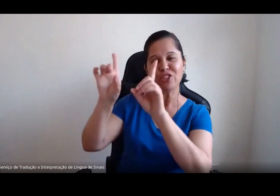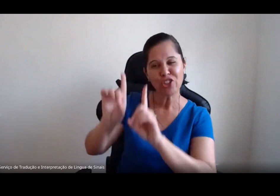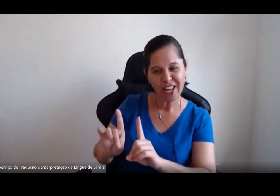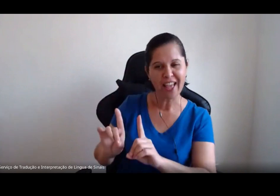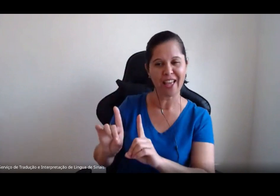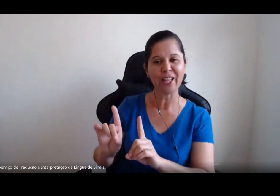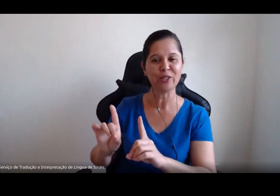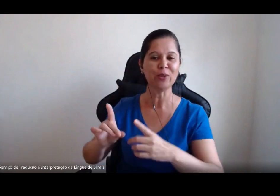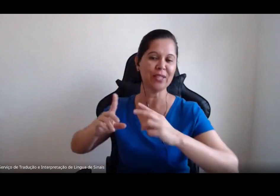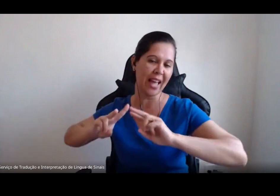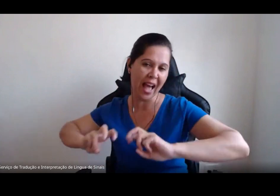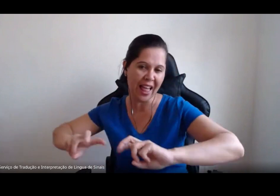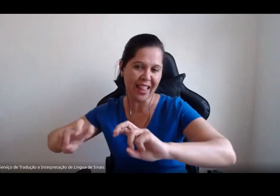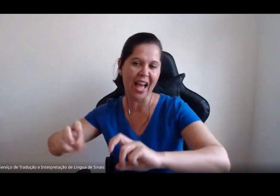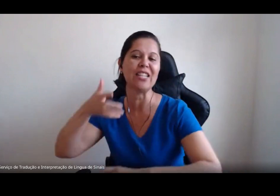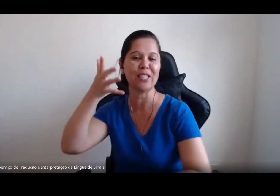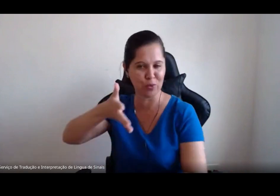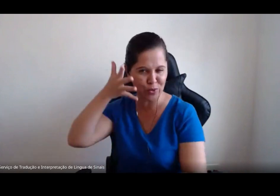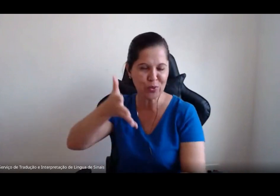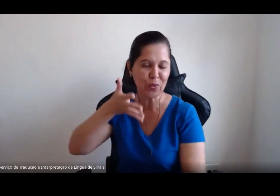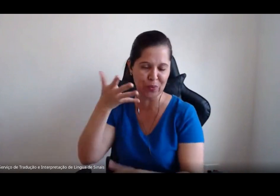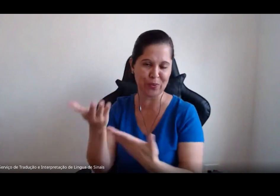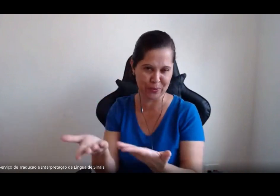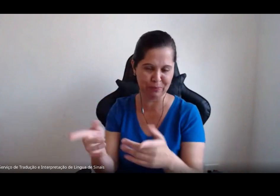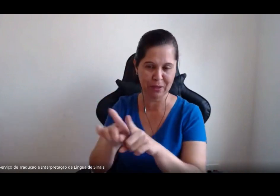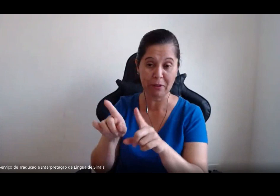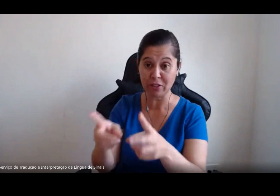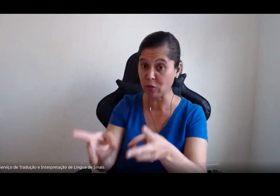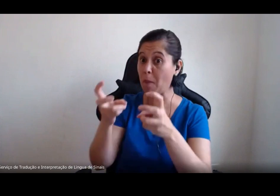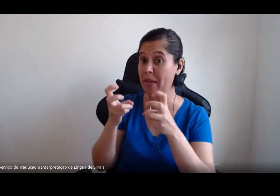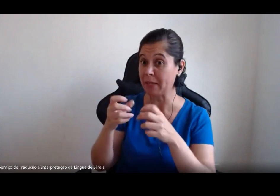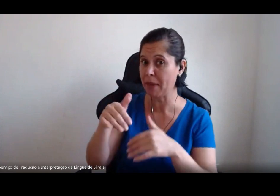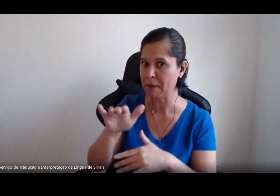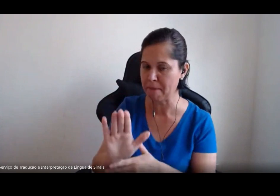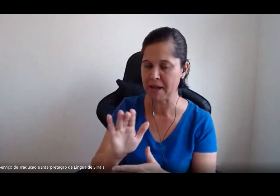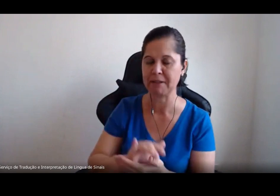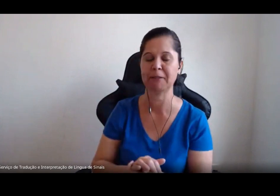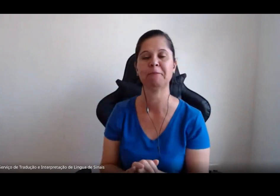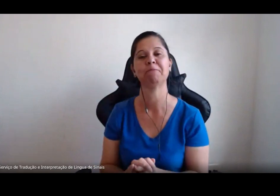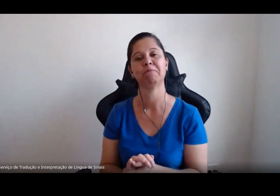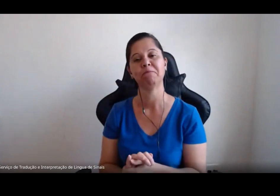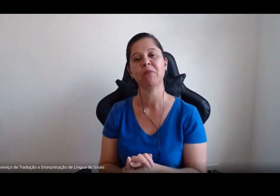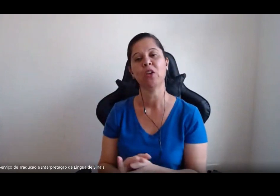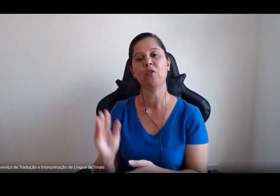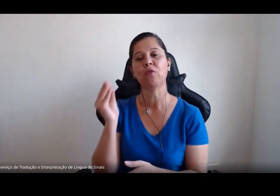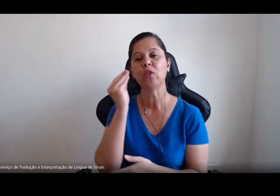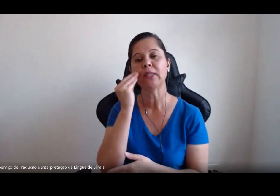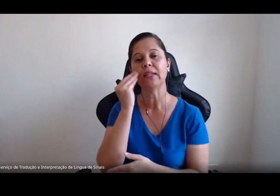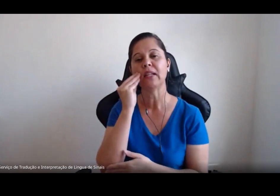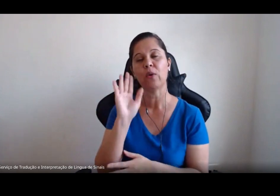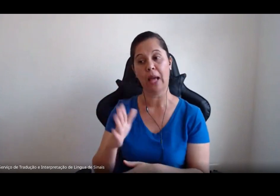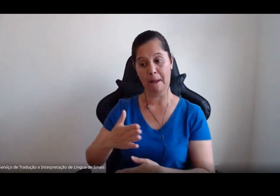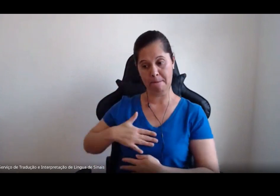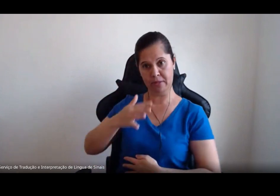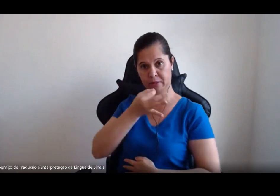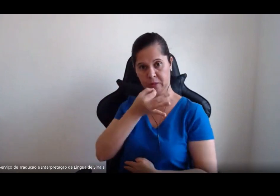eu falar das relações entre políticas, direitos e análise de discurso. Eu vou tentar expor aqui para vocês